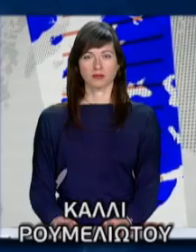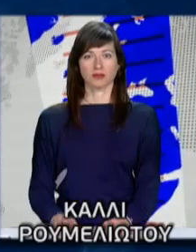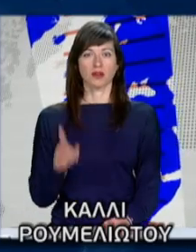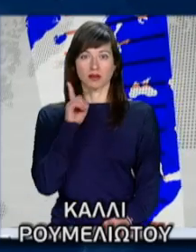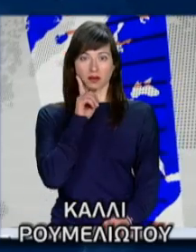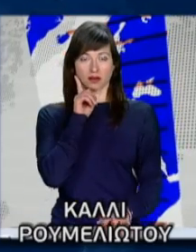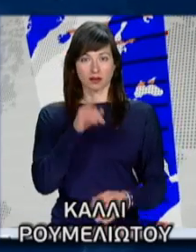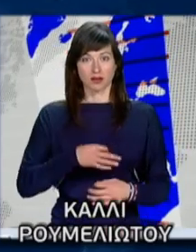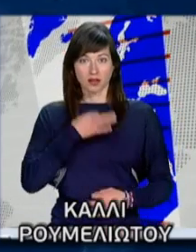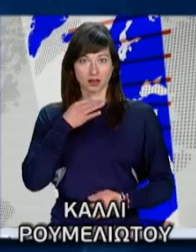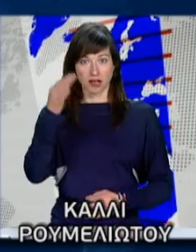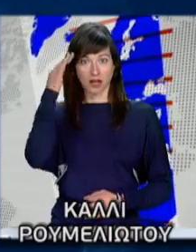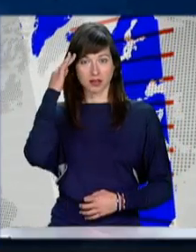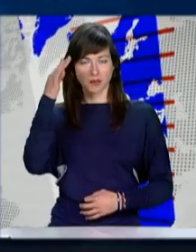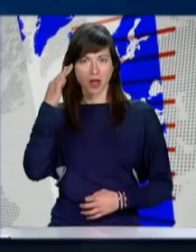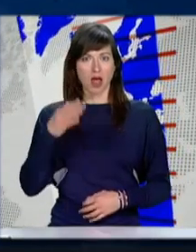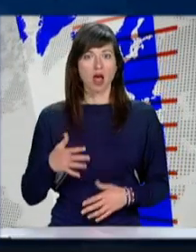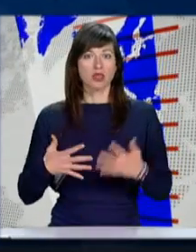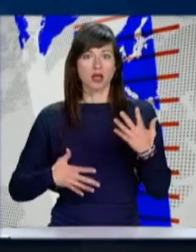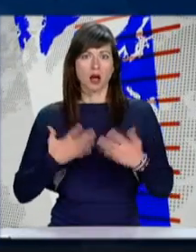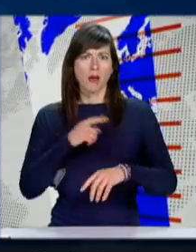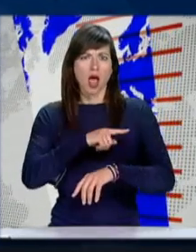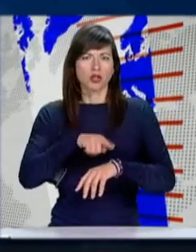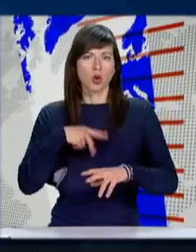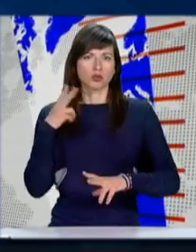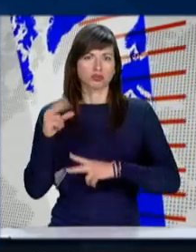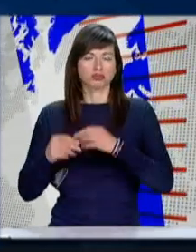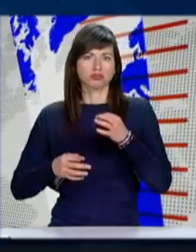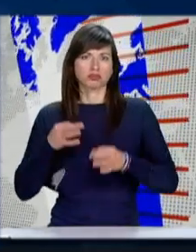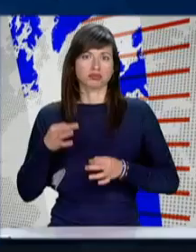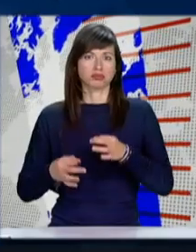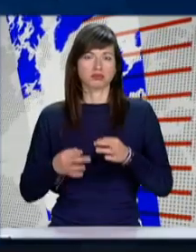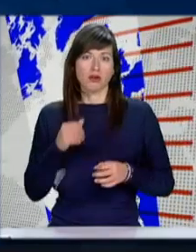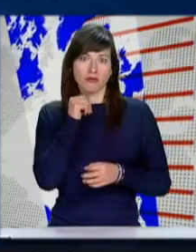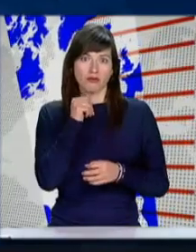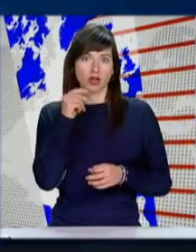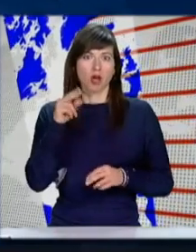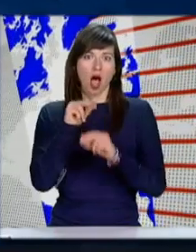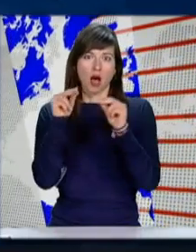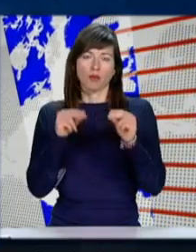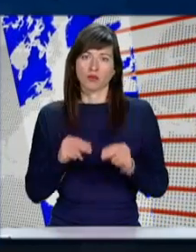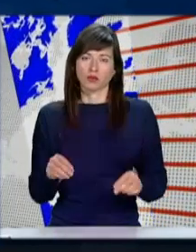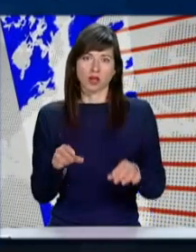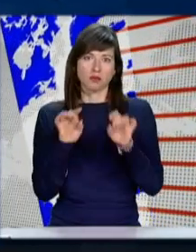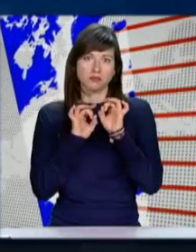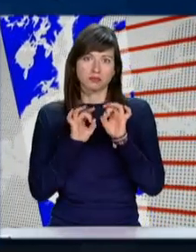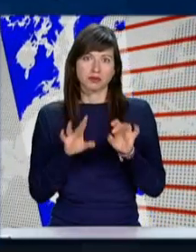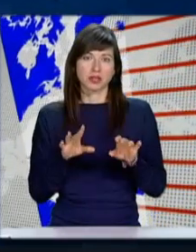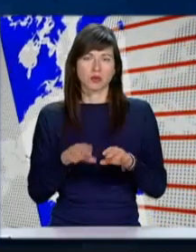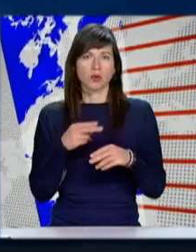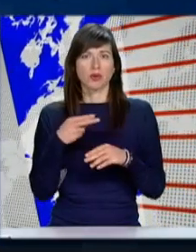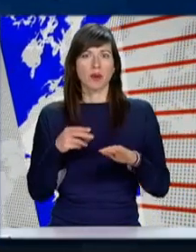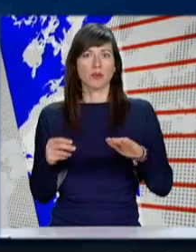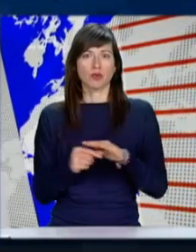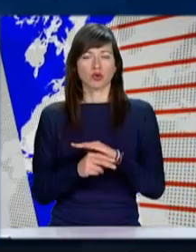κυρίες και κύριοι καλησπέρα σας χωρίς λευκό καπνό ολοκληρώθηκε μετά από 15 ώρες η μαραθώνια διαπραγμάτευση στις βρυξέλες για το